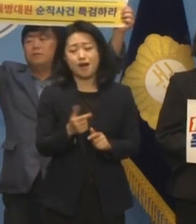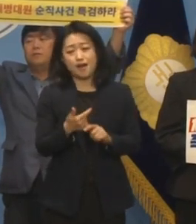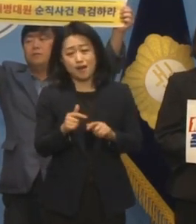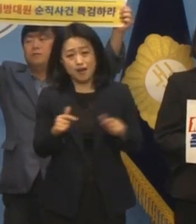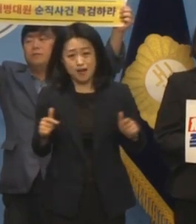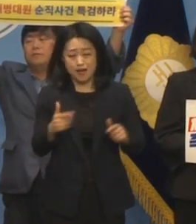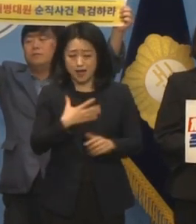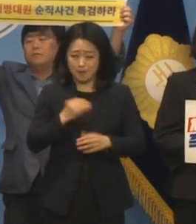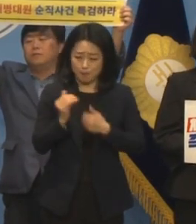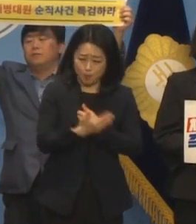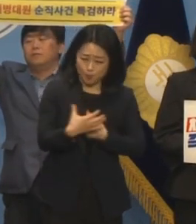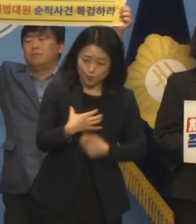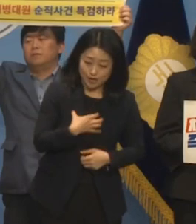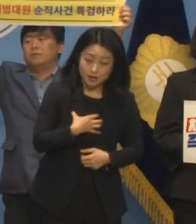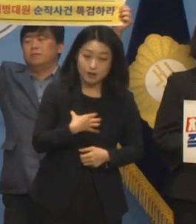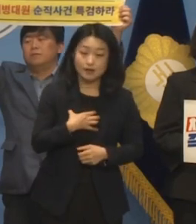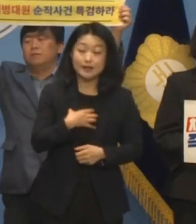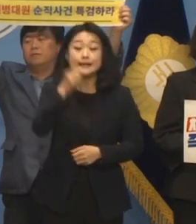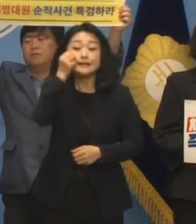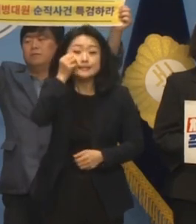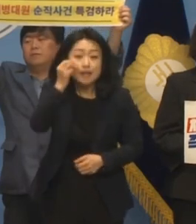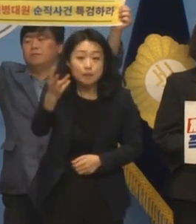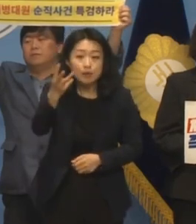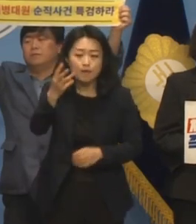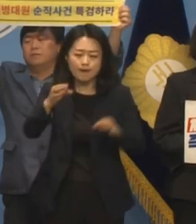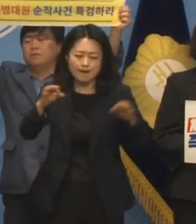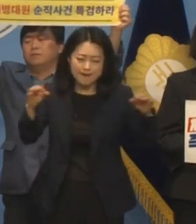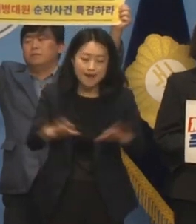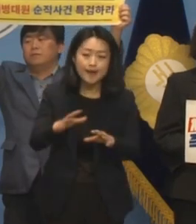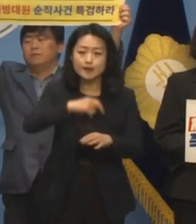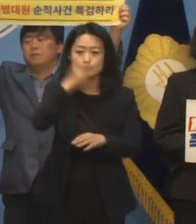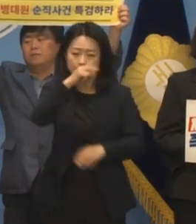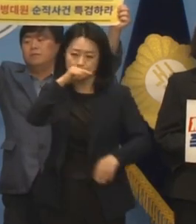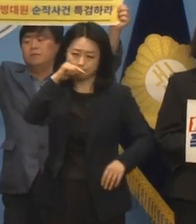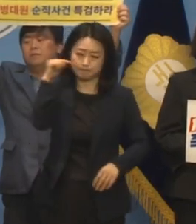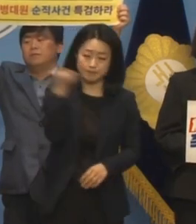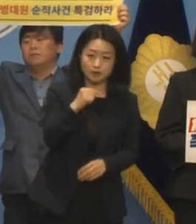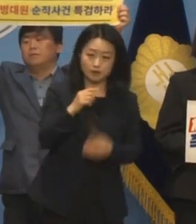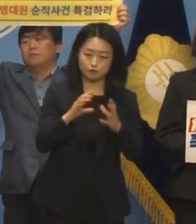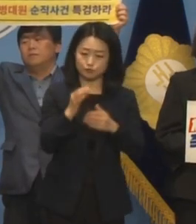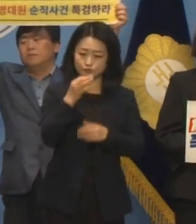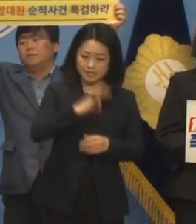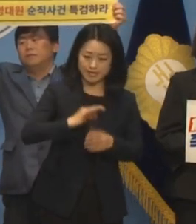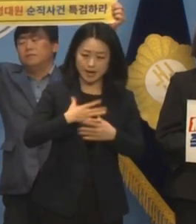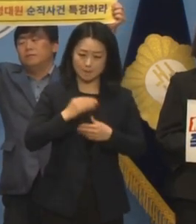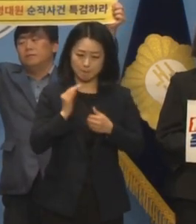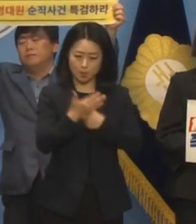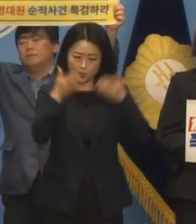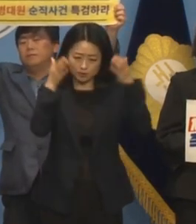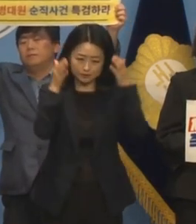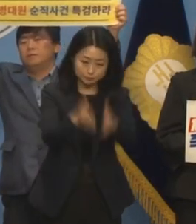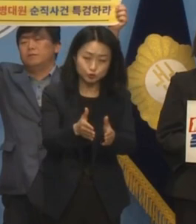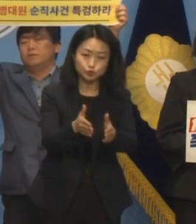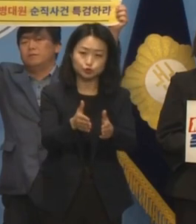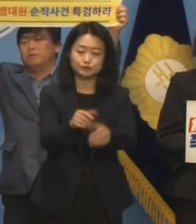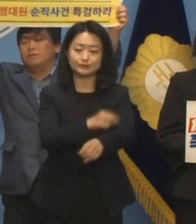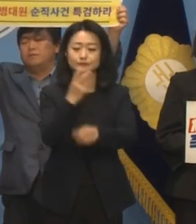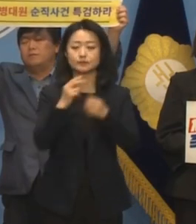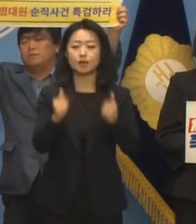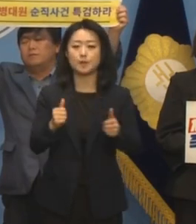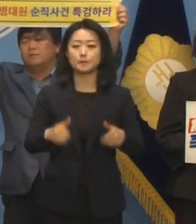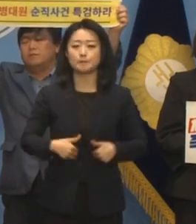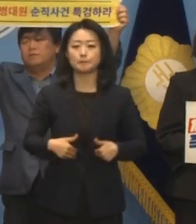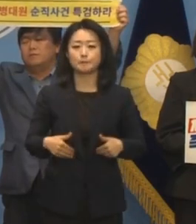있습니다. 3개월 안에 진상을 규명하고 진짜 국익과 안보 문제에 집중하려 한다면 길은 특검밖에